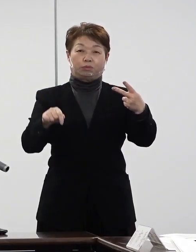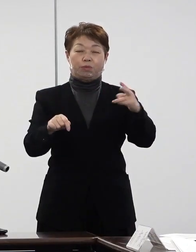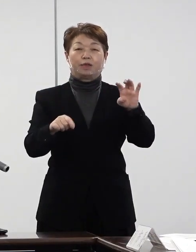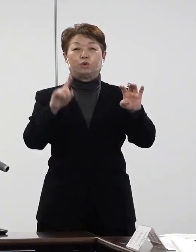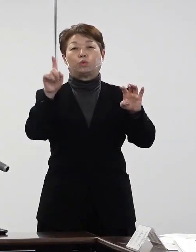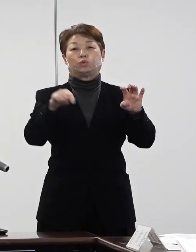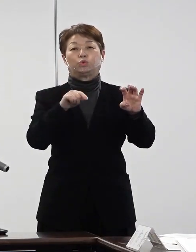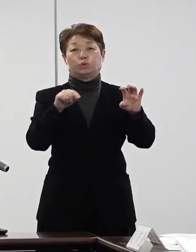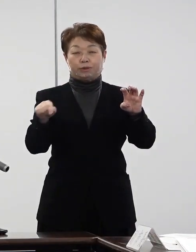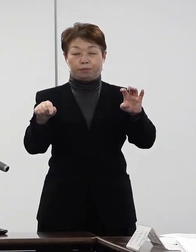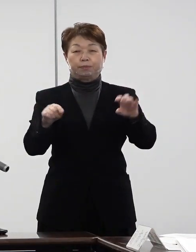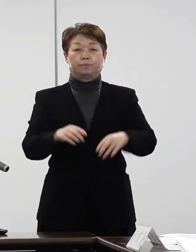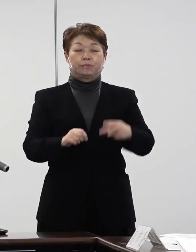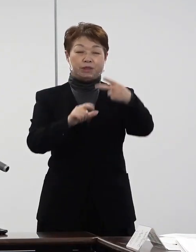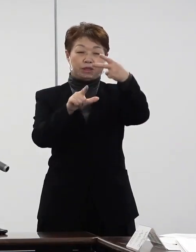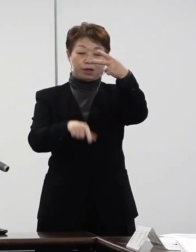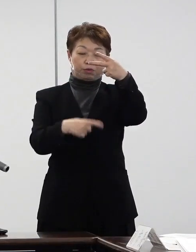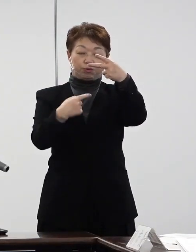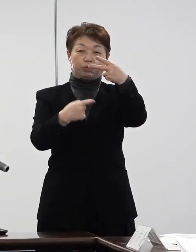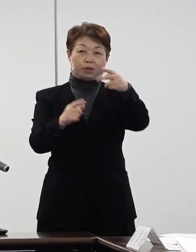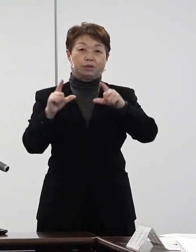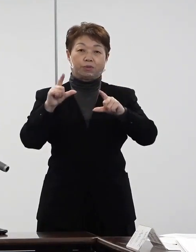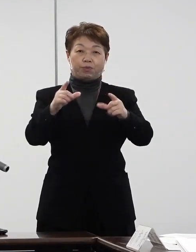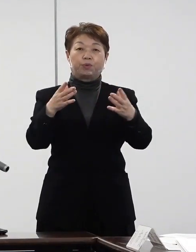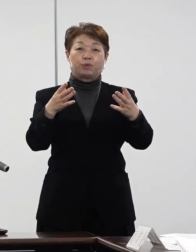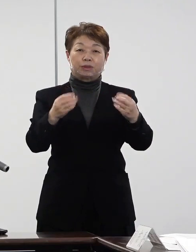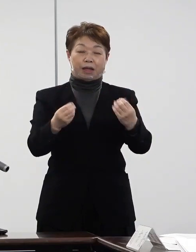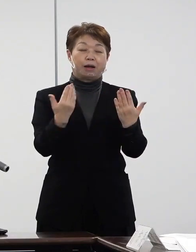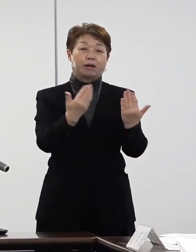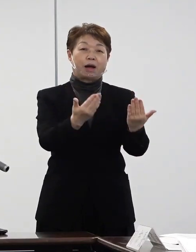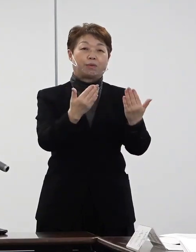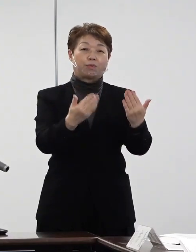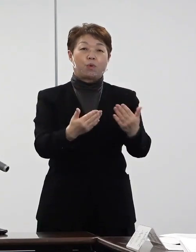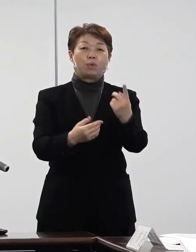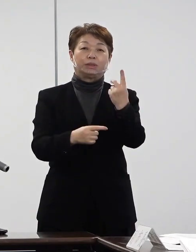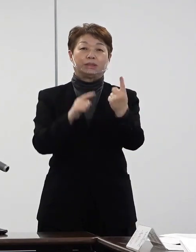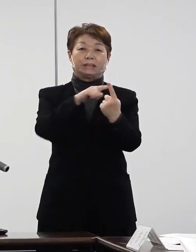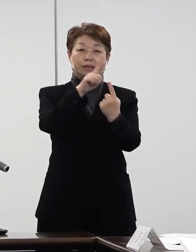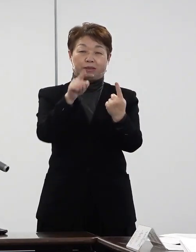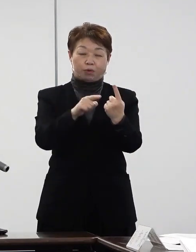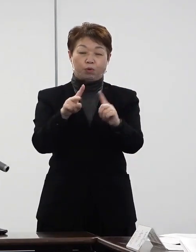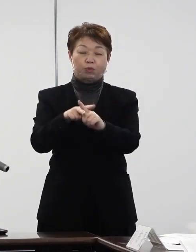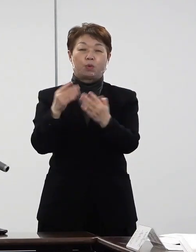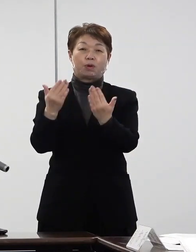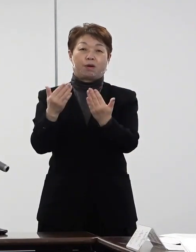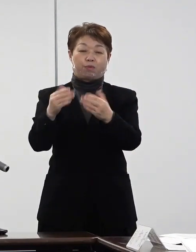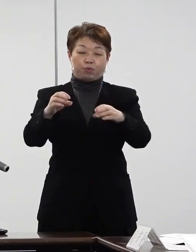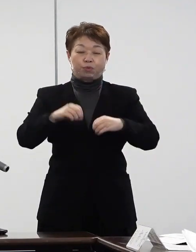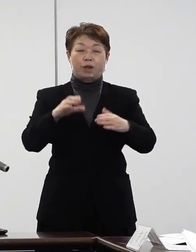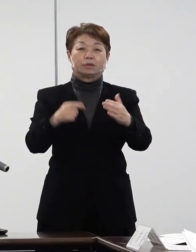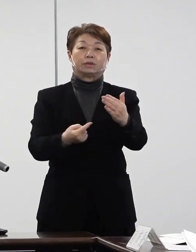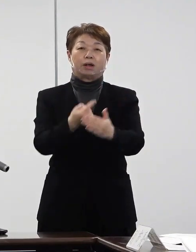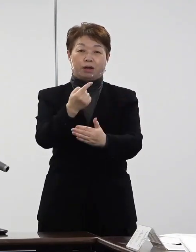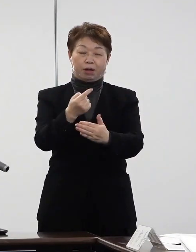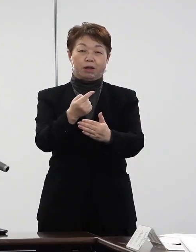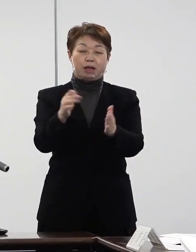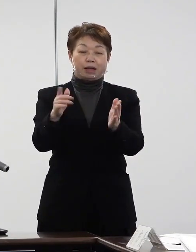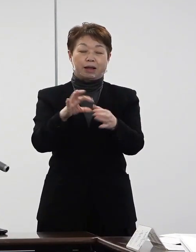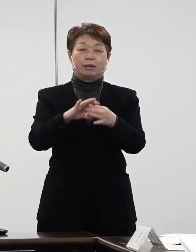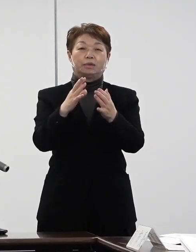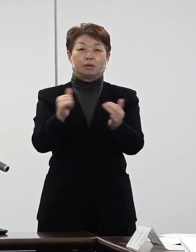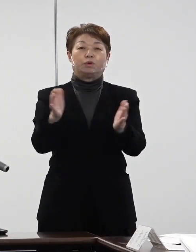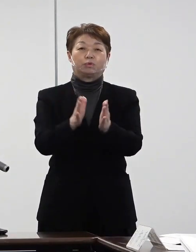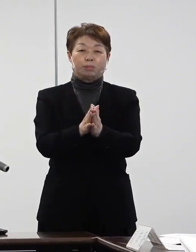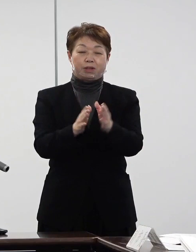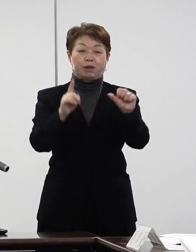40名、2月1日に公表した学校1小学校のクラスターで関連の方を含め